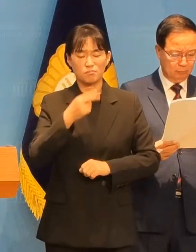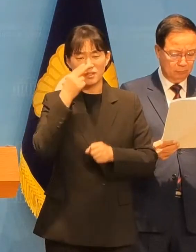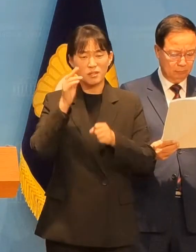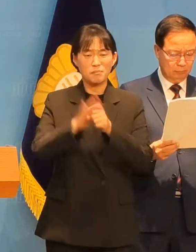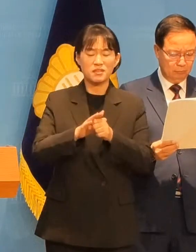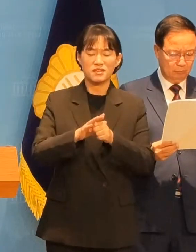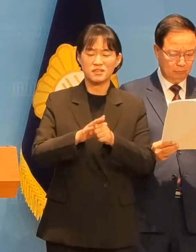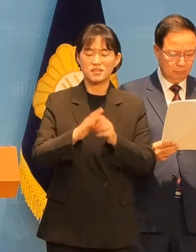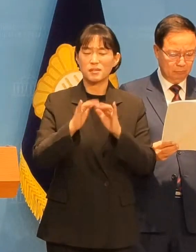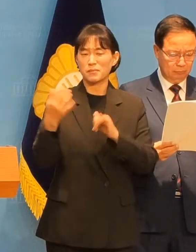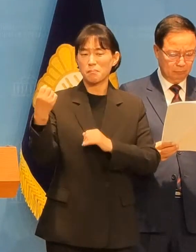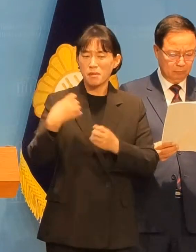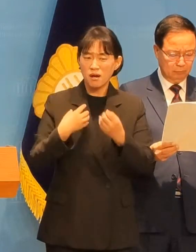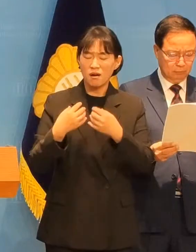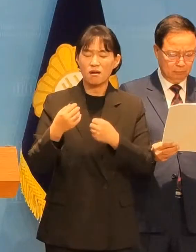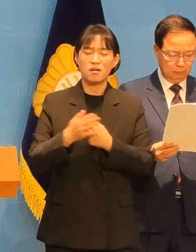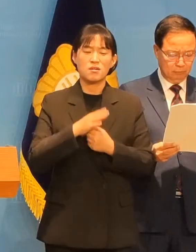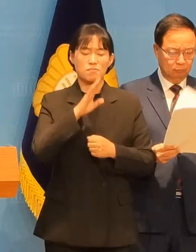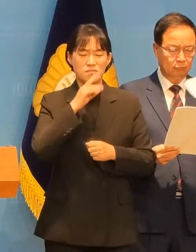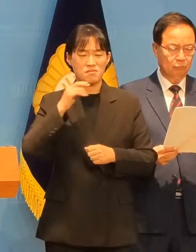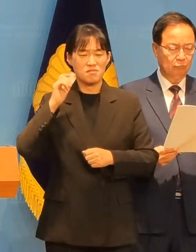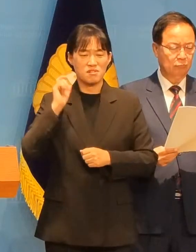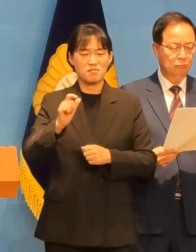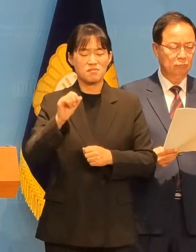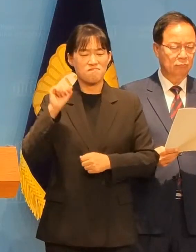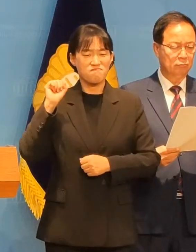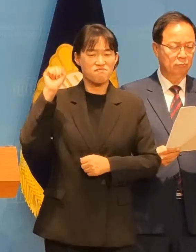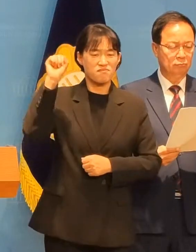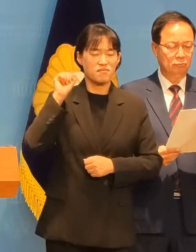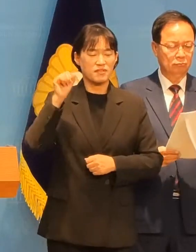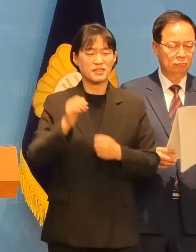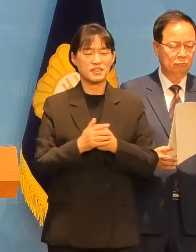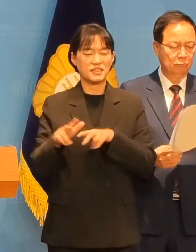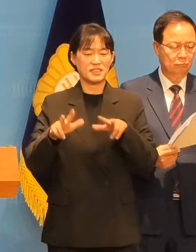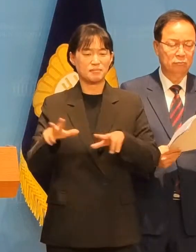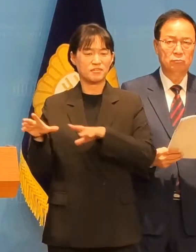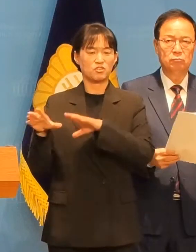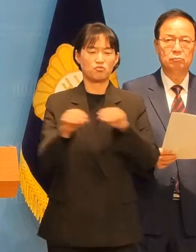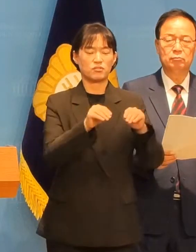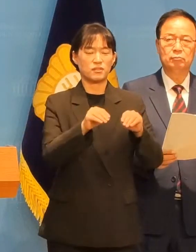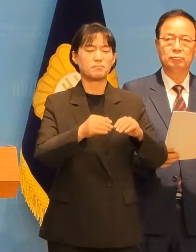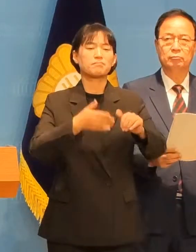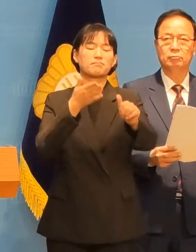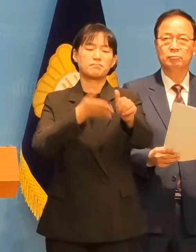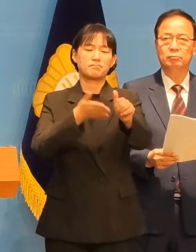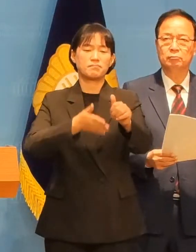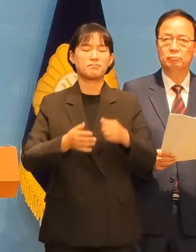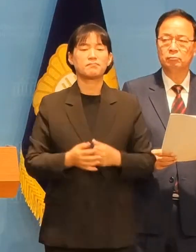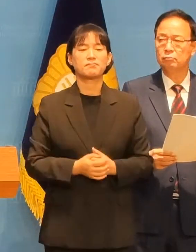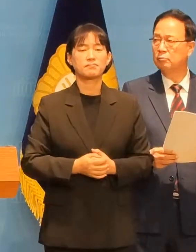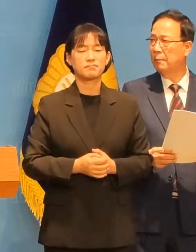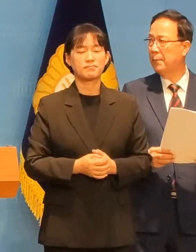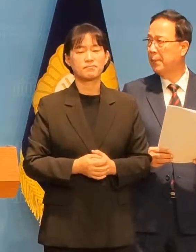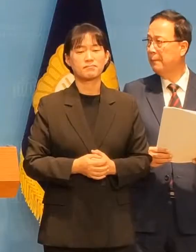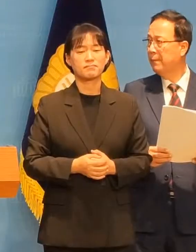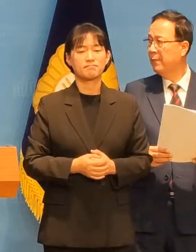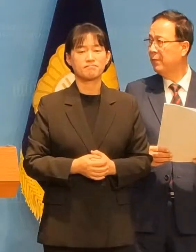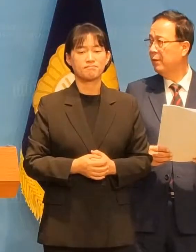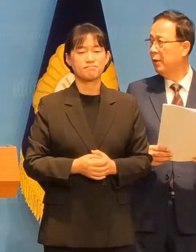일부의 주장에 대해 강력히 항의하며 즉각적인 중단을 요구합니다.